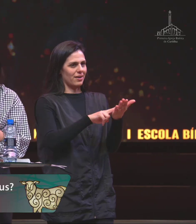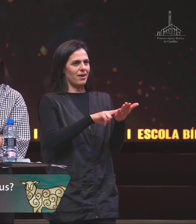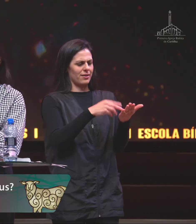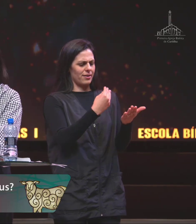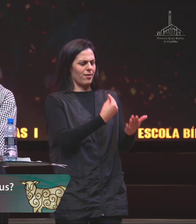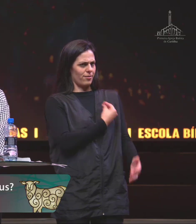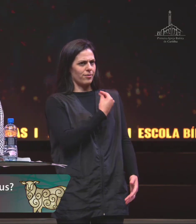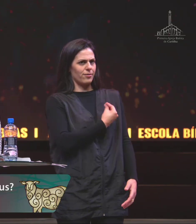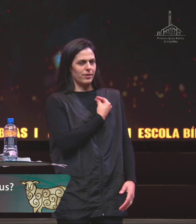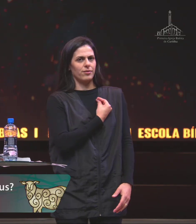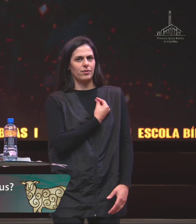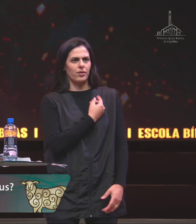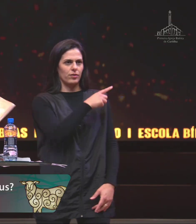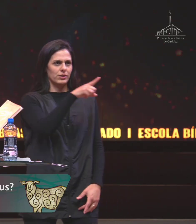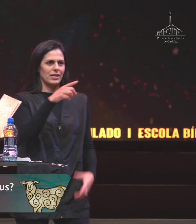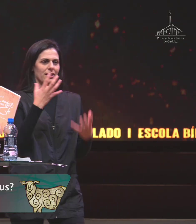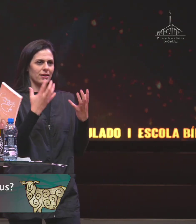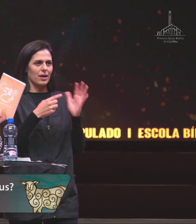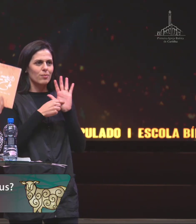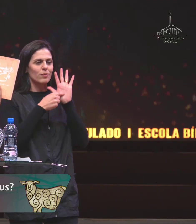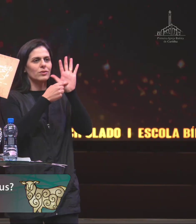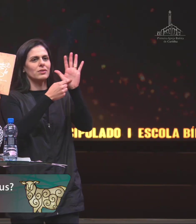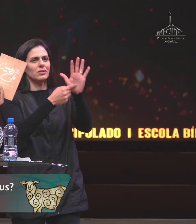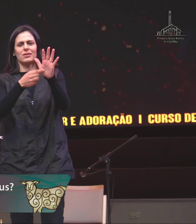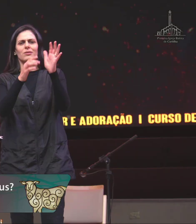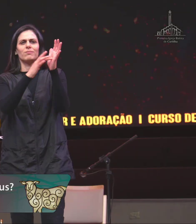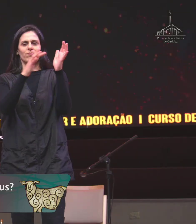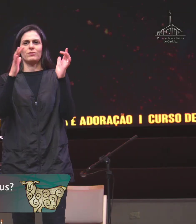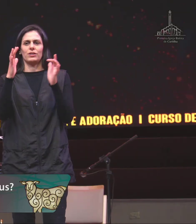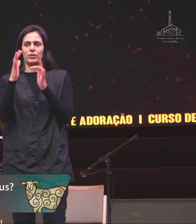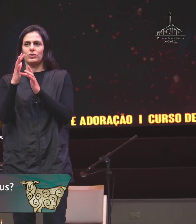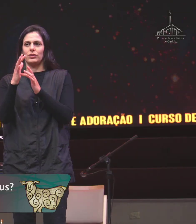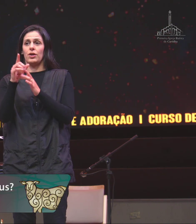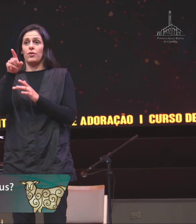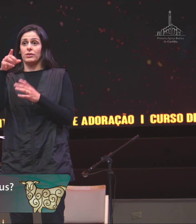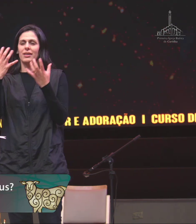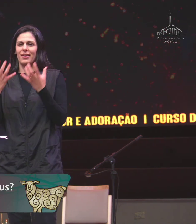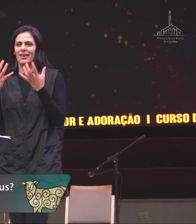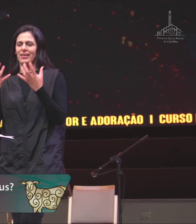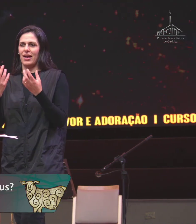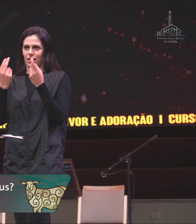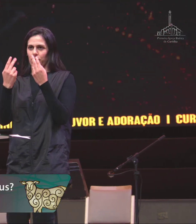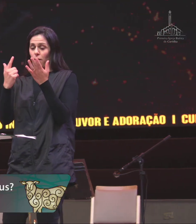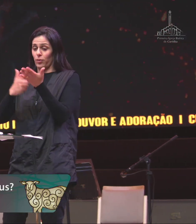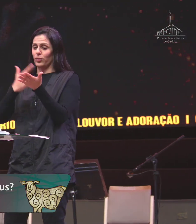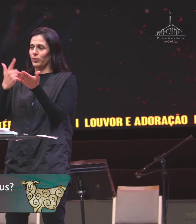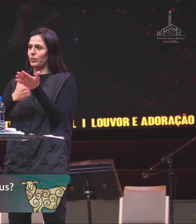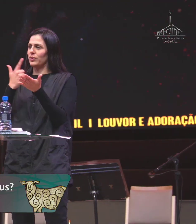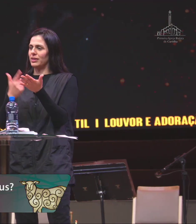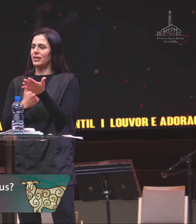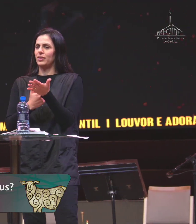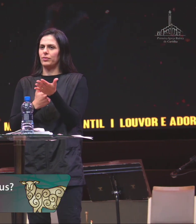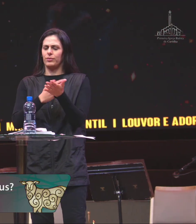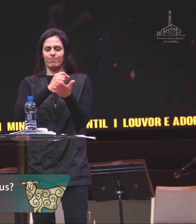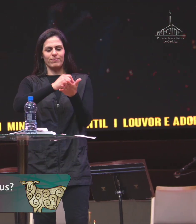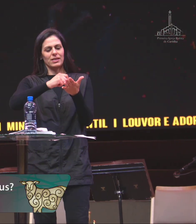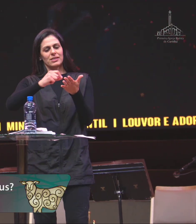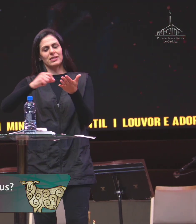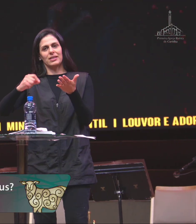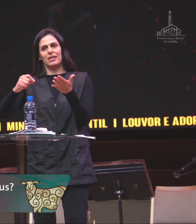fala, por que eu devo deixar você entrar aqui? Por que eu posso abrir os portões para você?